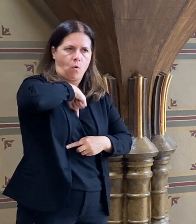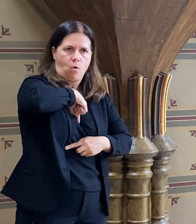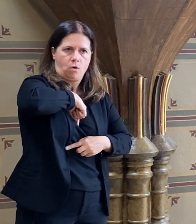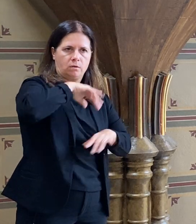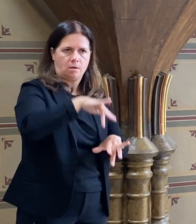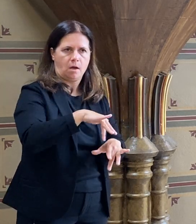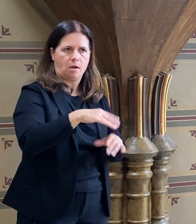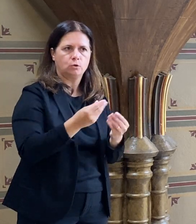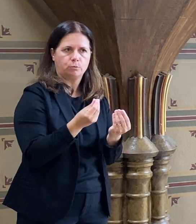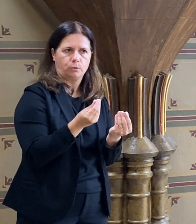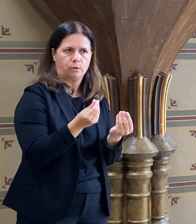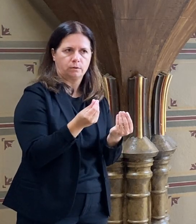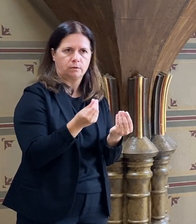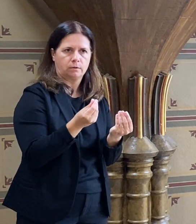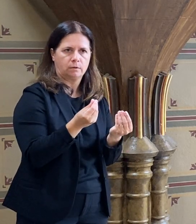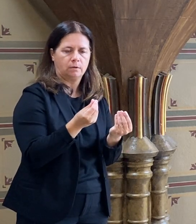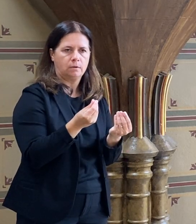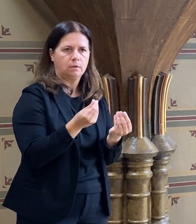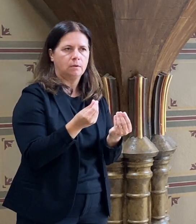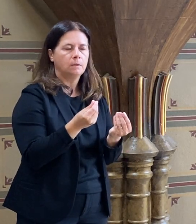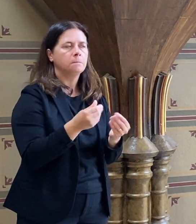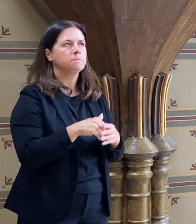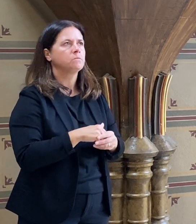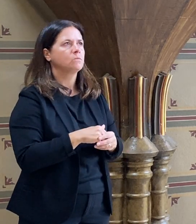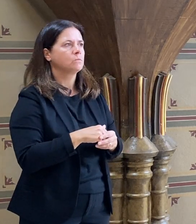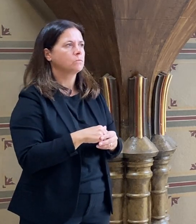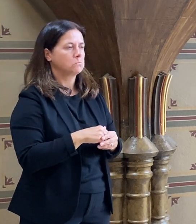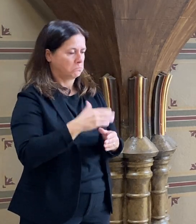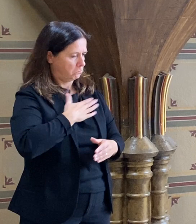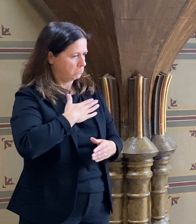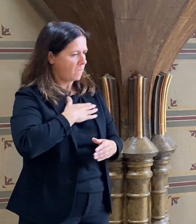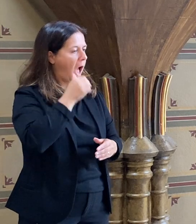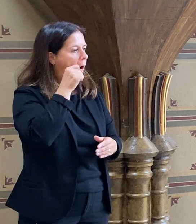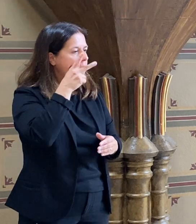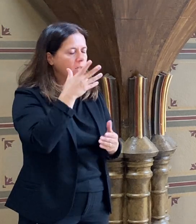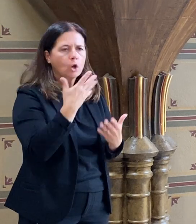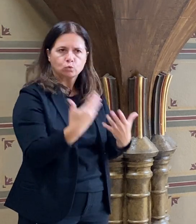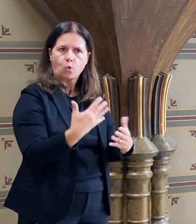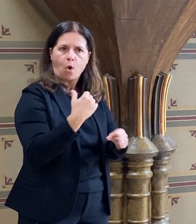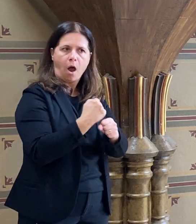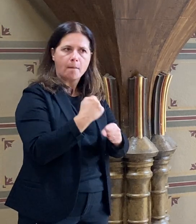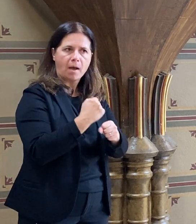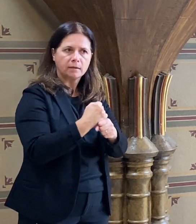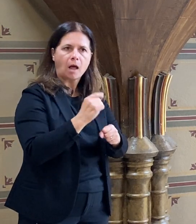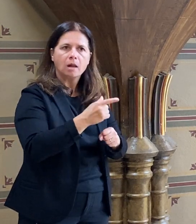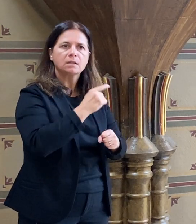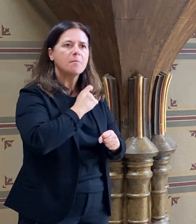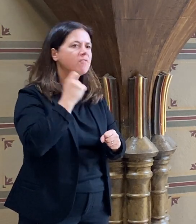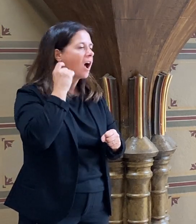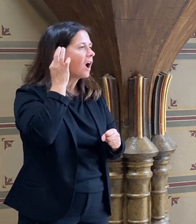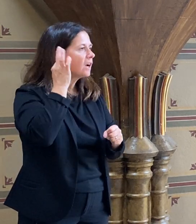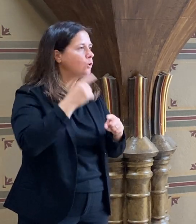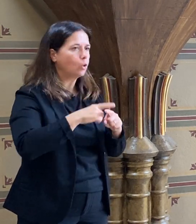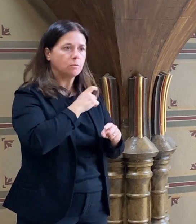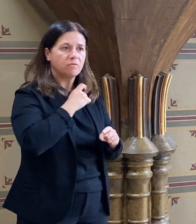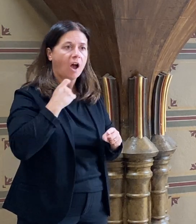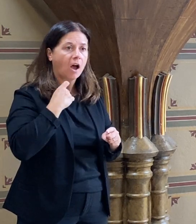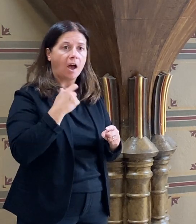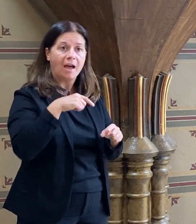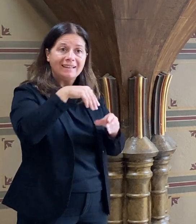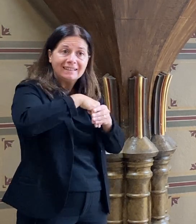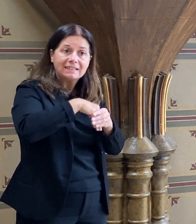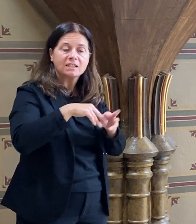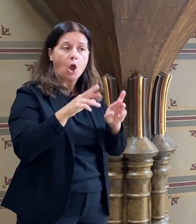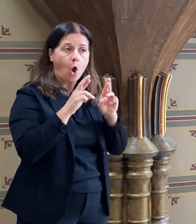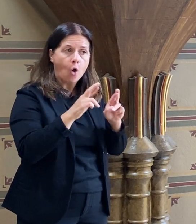ist. Nichts anderes tun wir in unserem Alltag als Pfarrer und Pfarrerin. Um diese